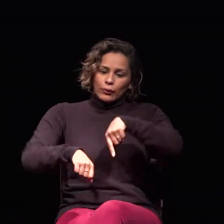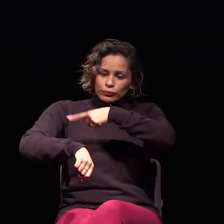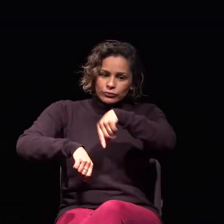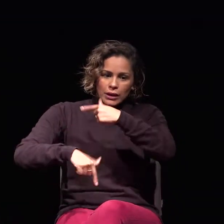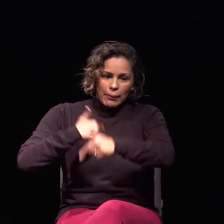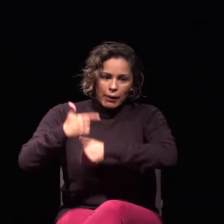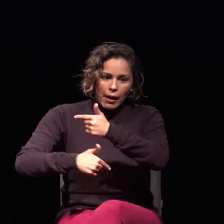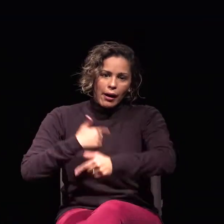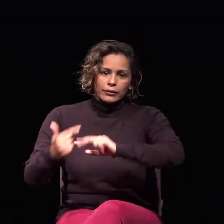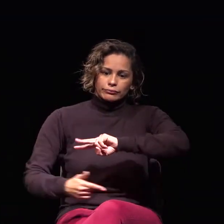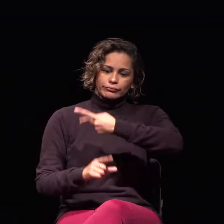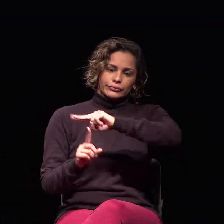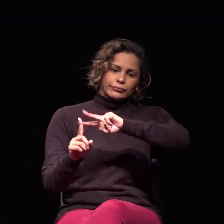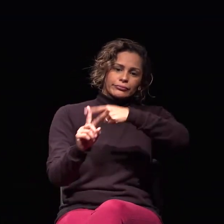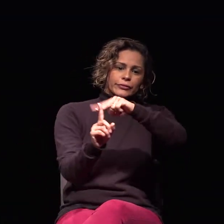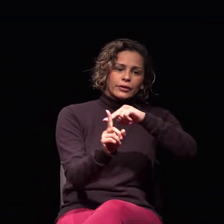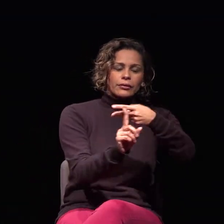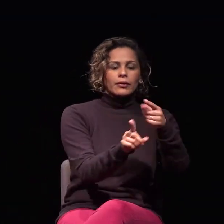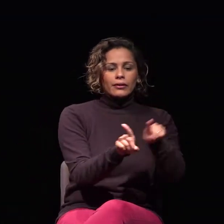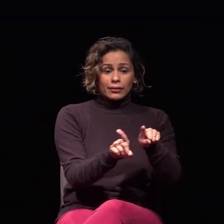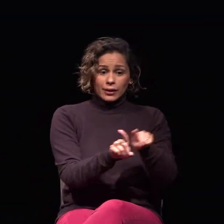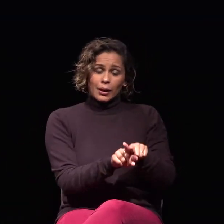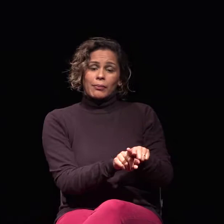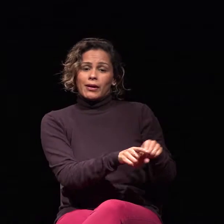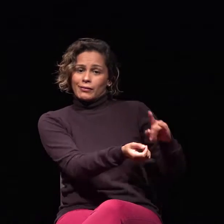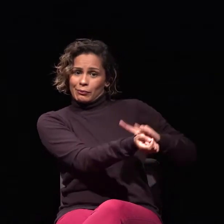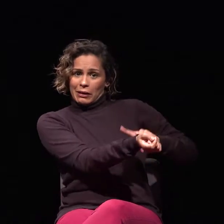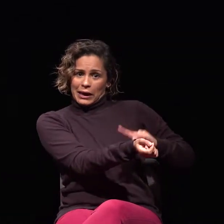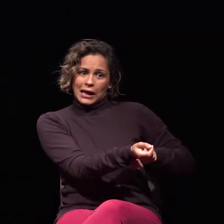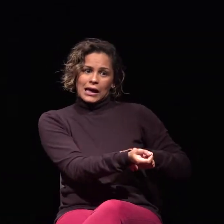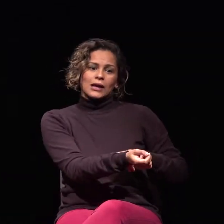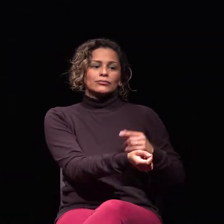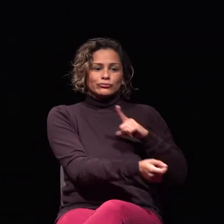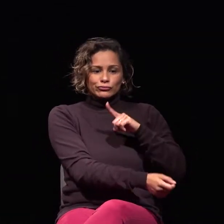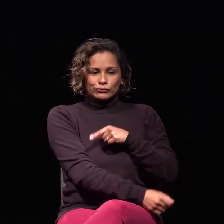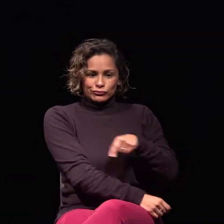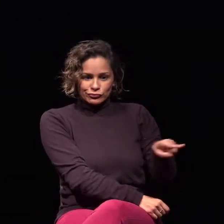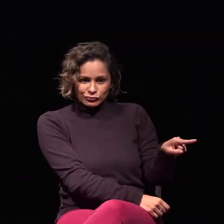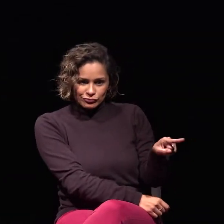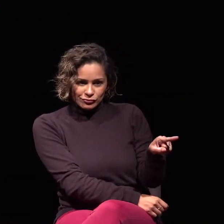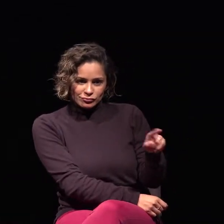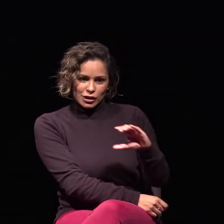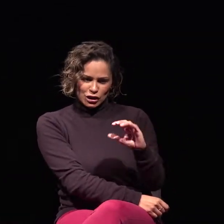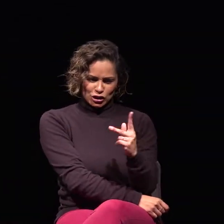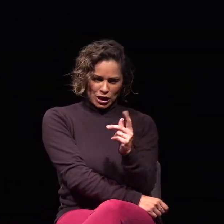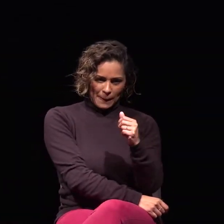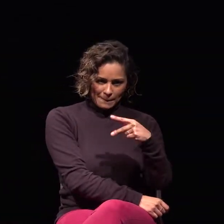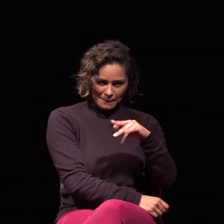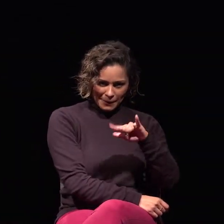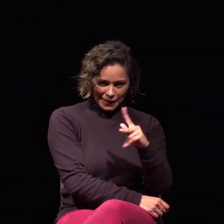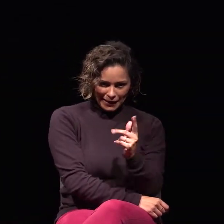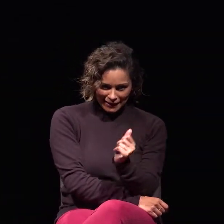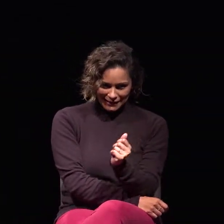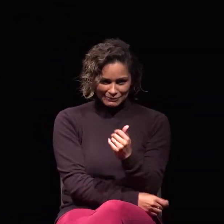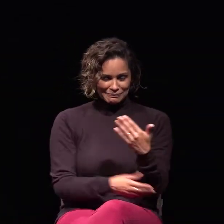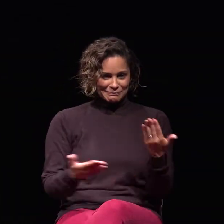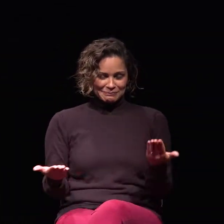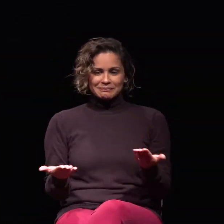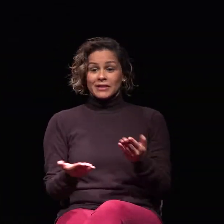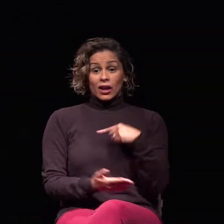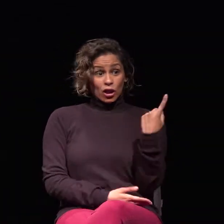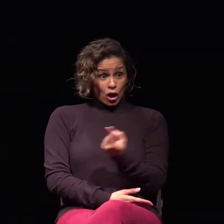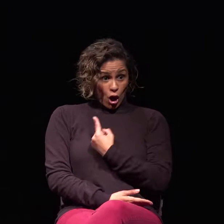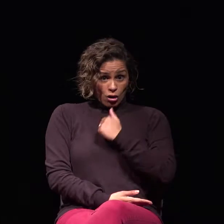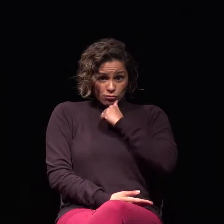da chapinha para ir no banheiro, que era um horror, né? E nós, feministas, tínhamos que falar alguma